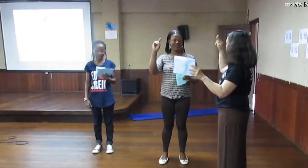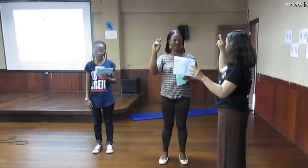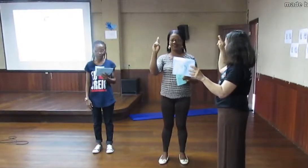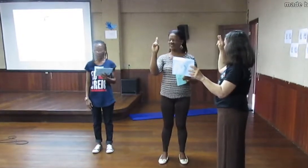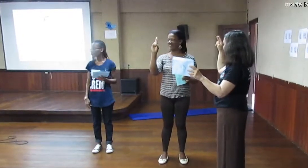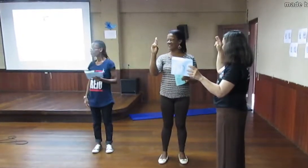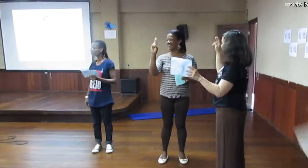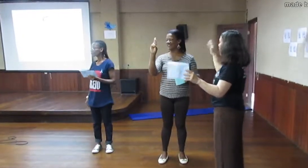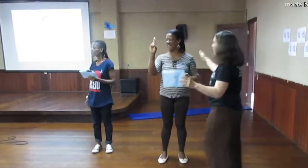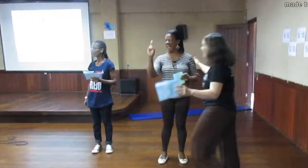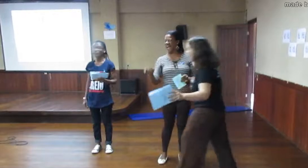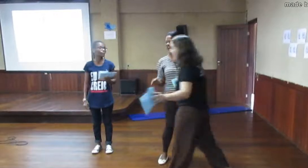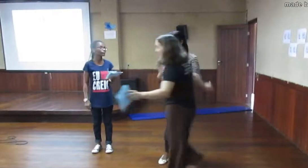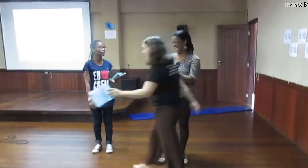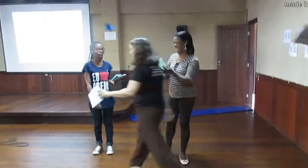Marcelo falando tá certo.